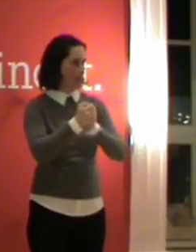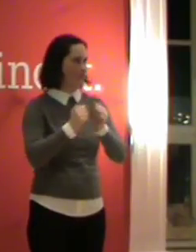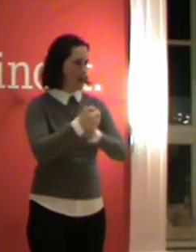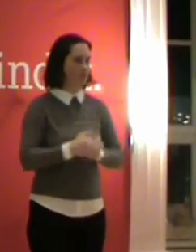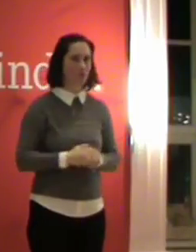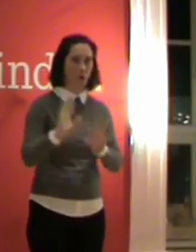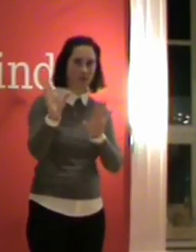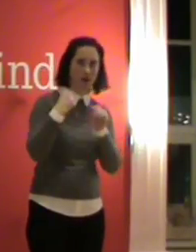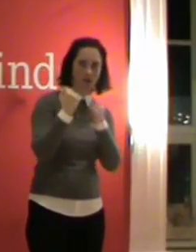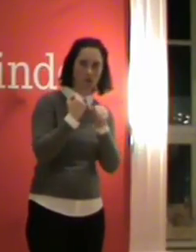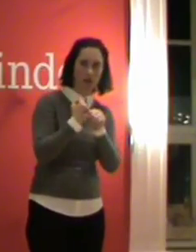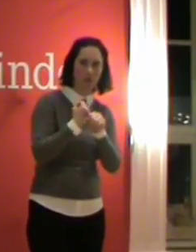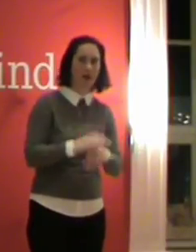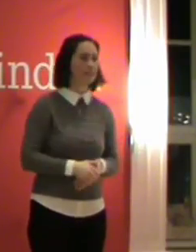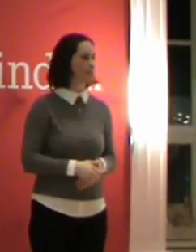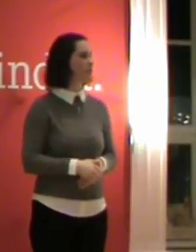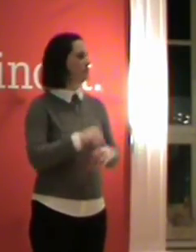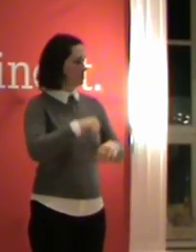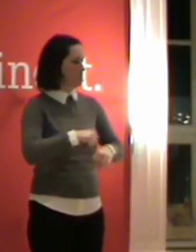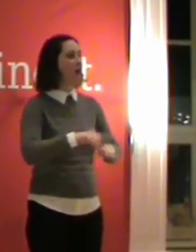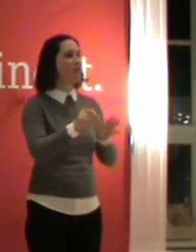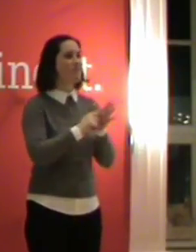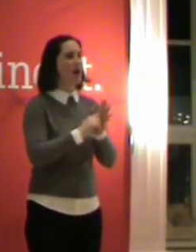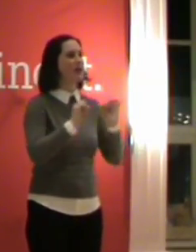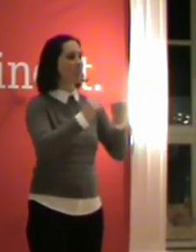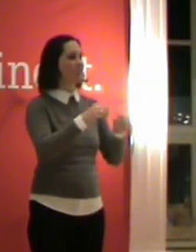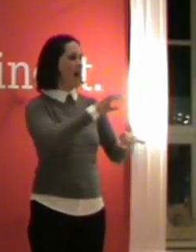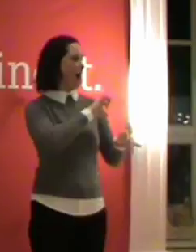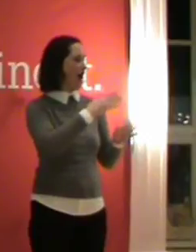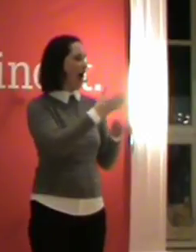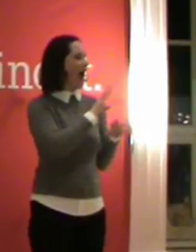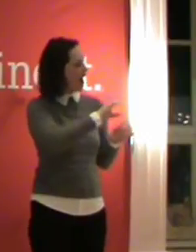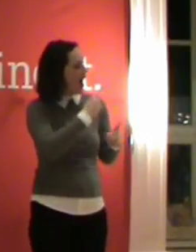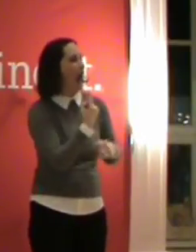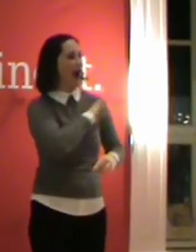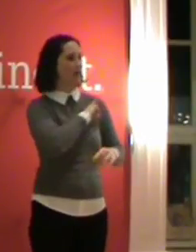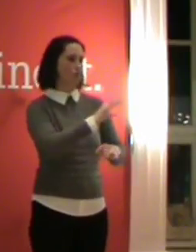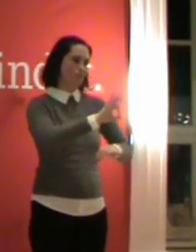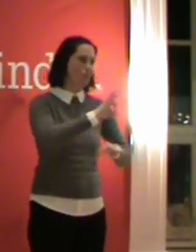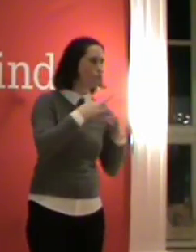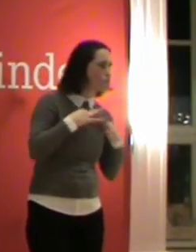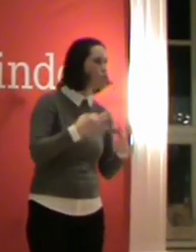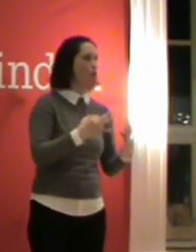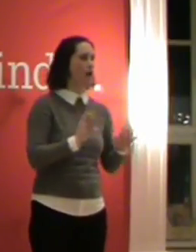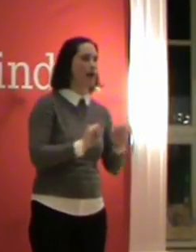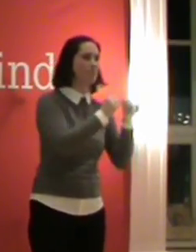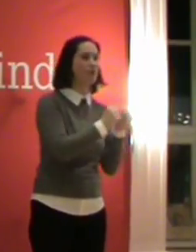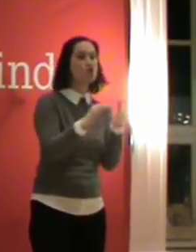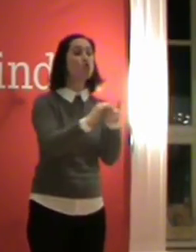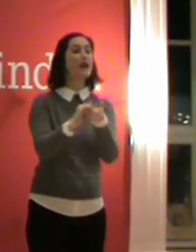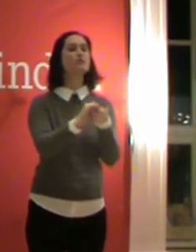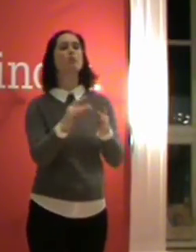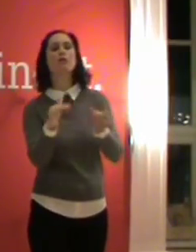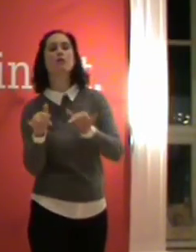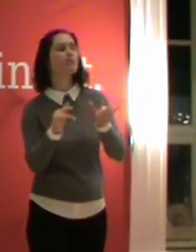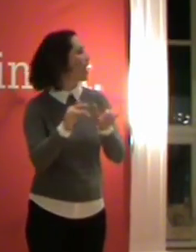Wir gehen in diesen Wahlkampf als eigenständige Kraft und wir kämpfen ausschließlich für uns. Wir kämpfen nicht für Konstellationen. Wir wollen die